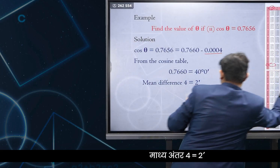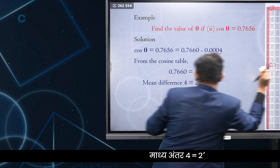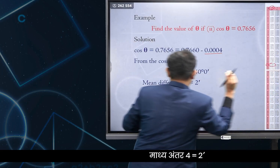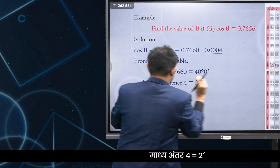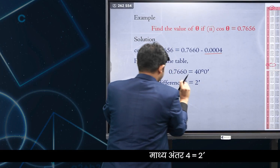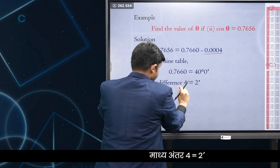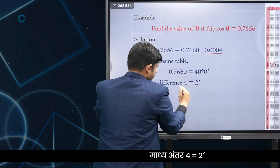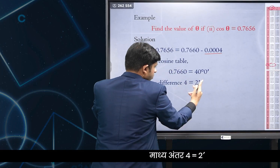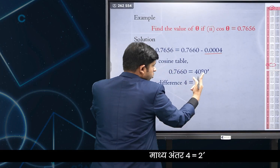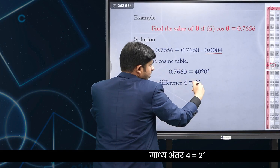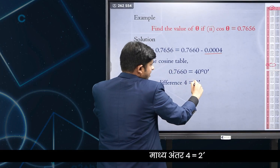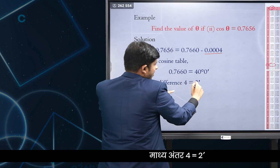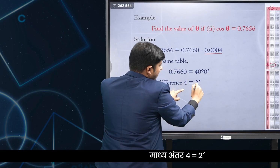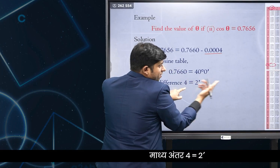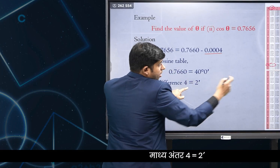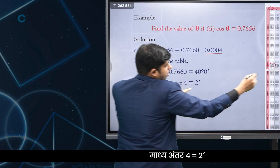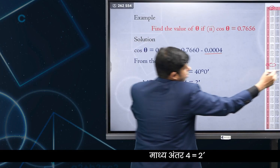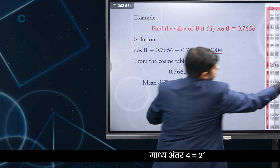माध्य अंतर 4 is equal 2 मिनट.